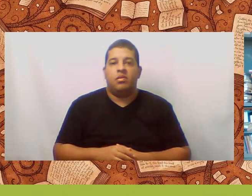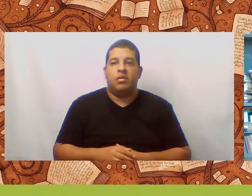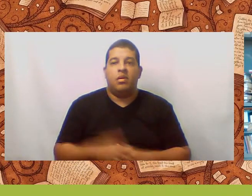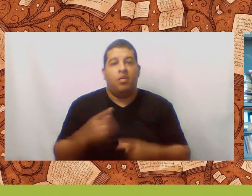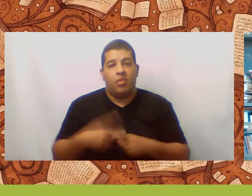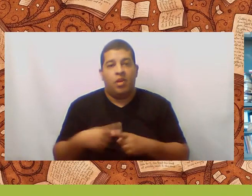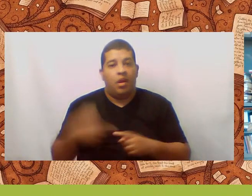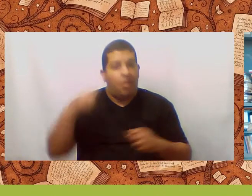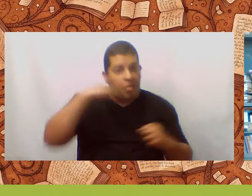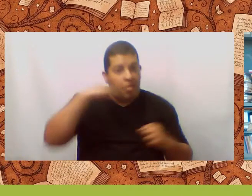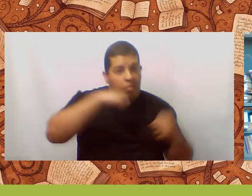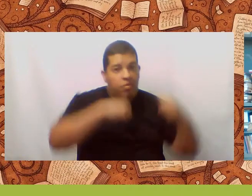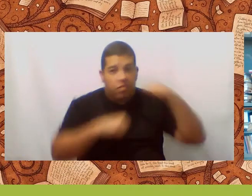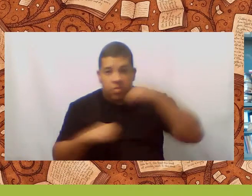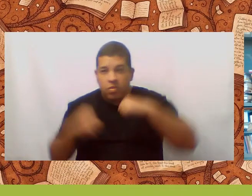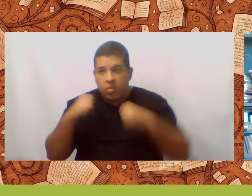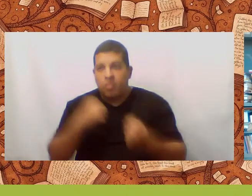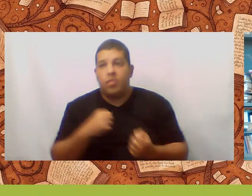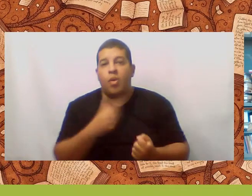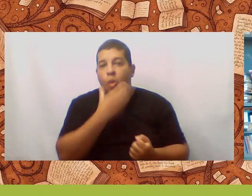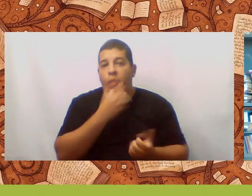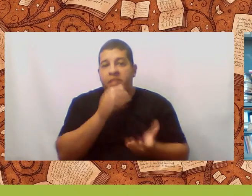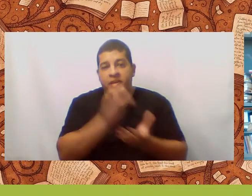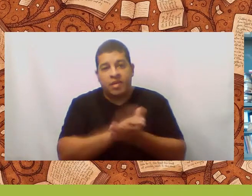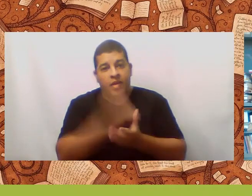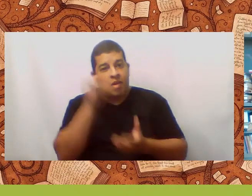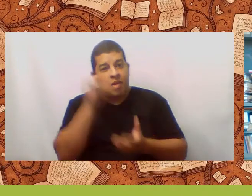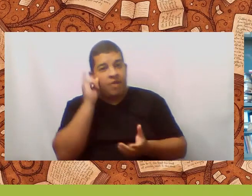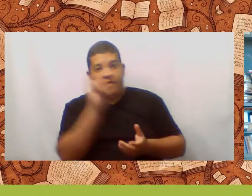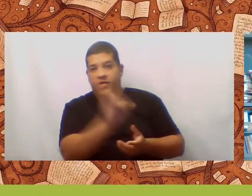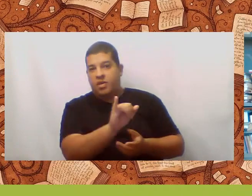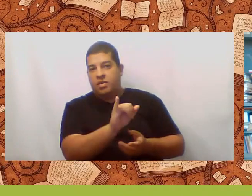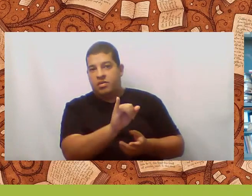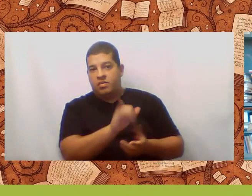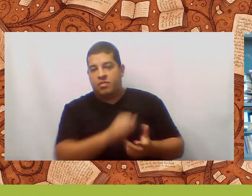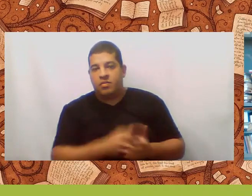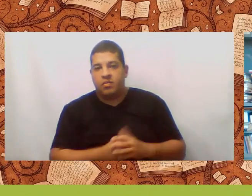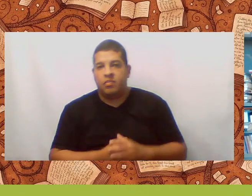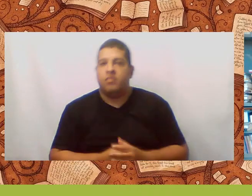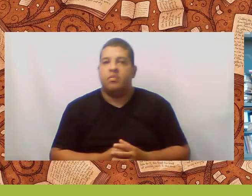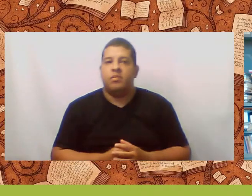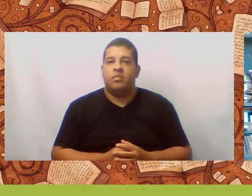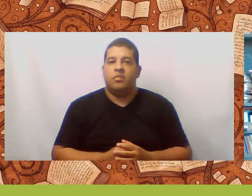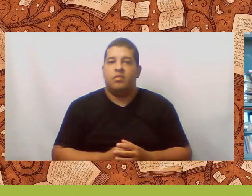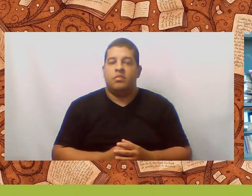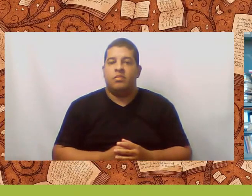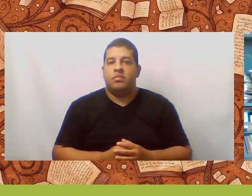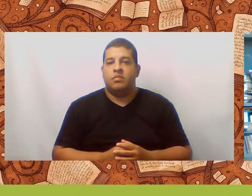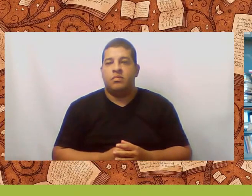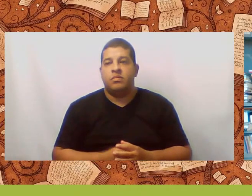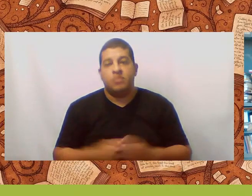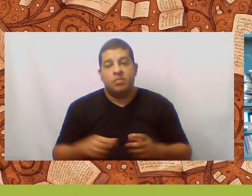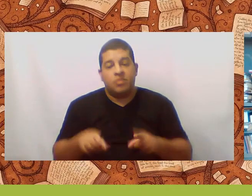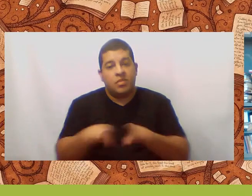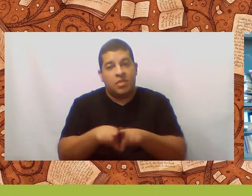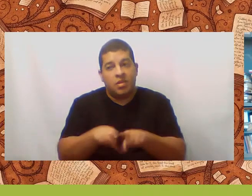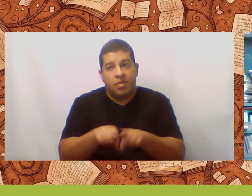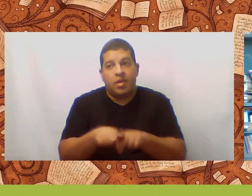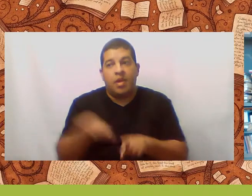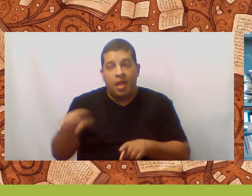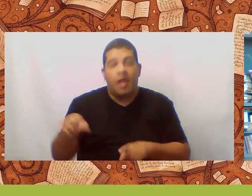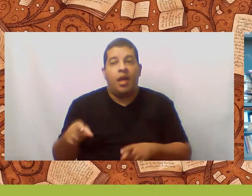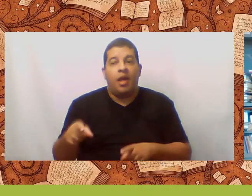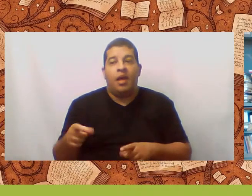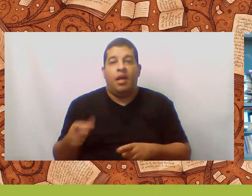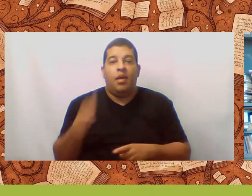agredidas pelos seus maridos, né, o que inicialmente, né, também provocou um certo alívio, né, o que não